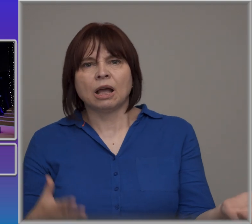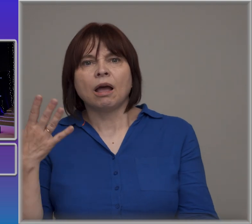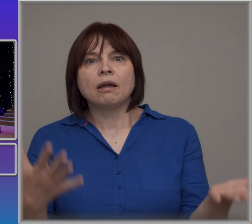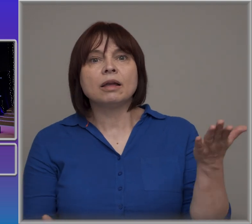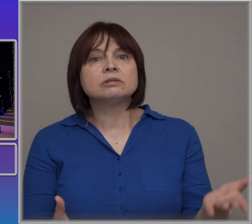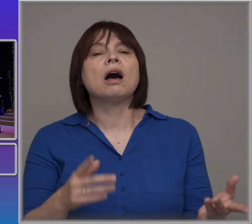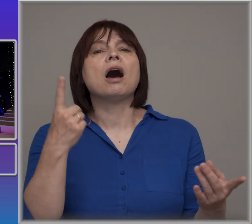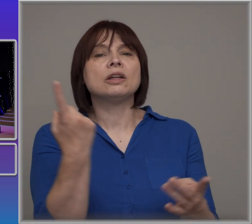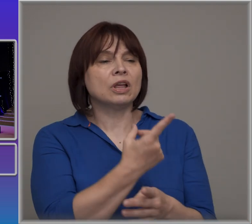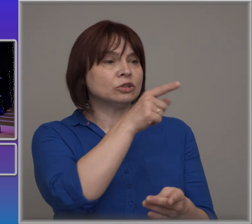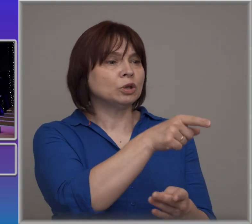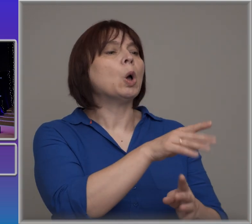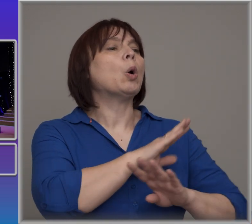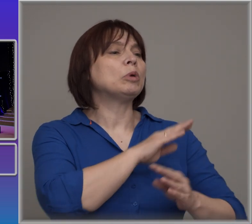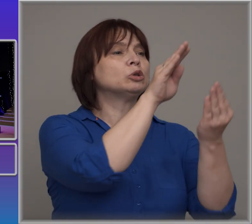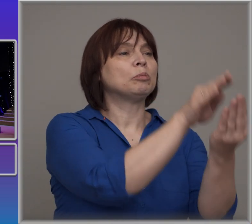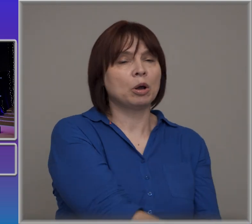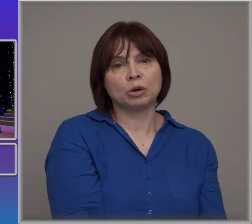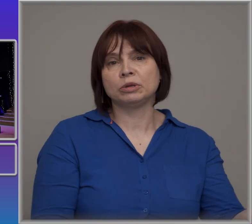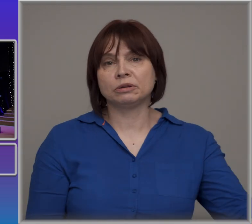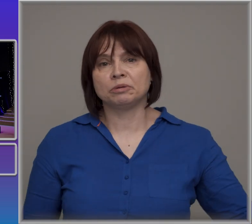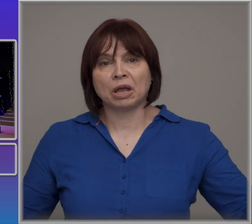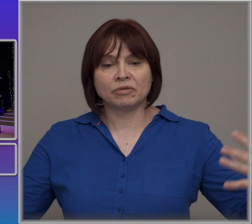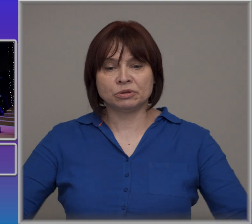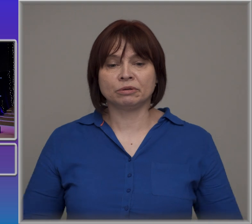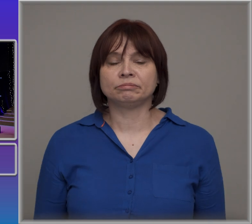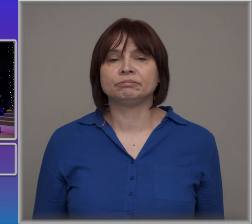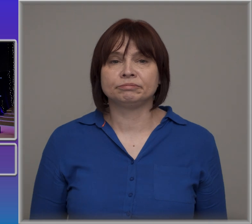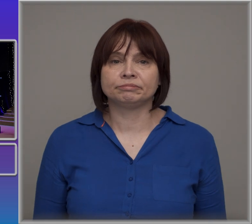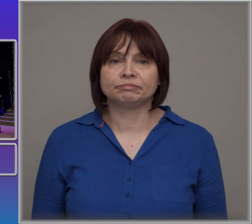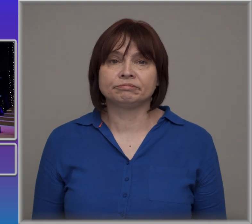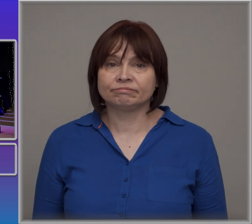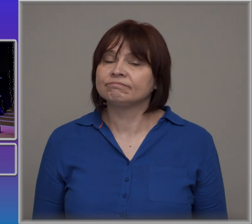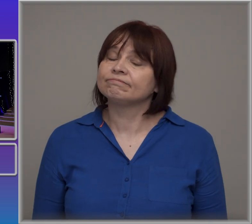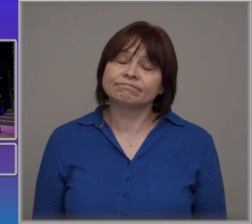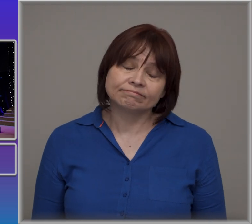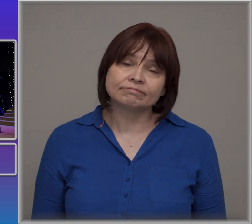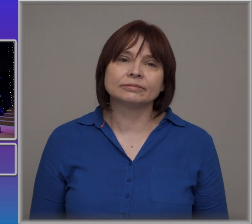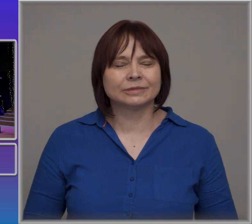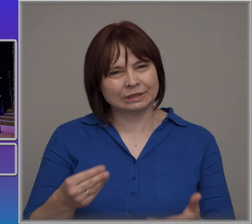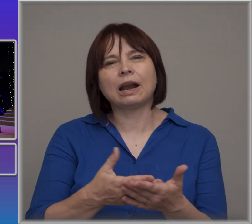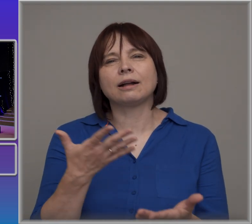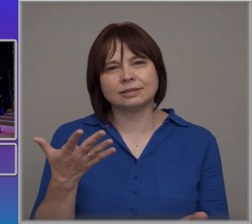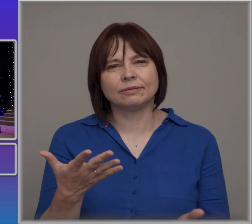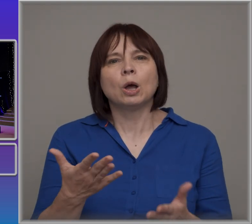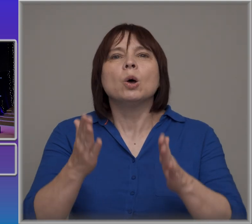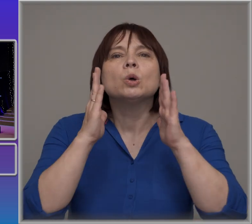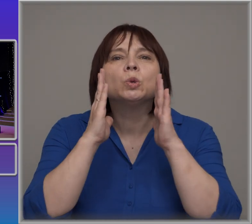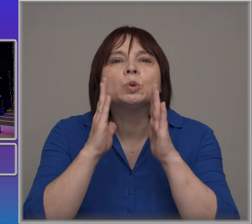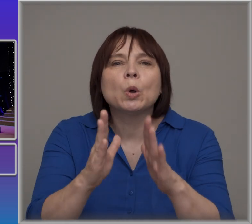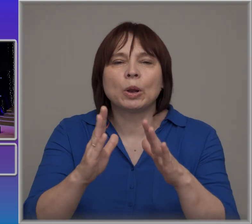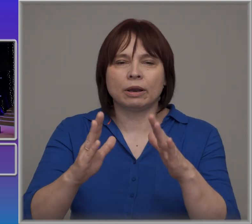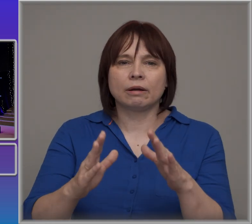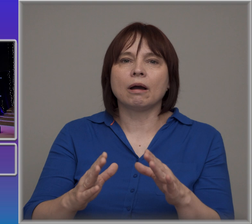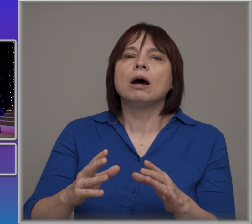никакого. Это все суета и бессмысленность. И, братья и сестры, оно так и есть.